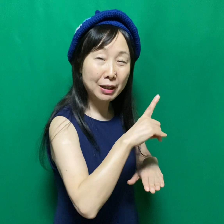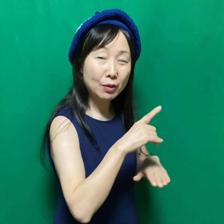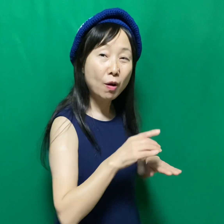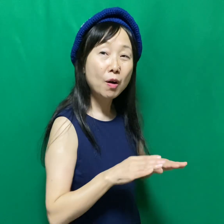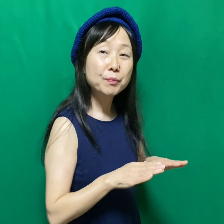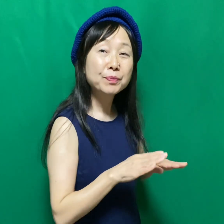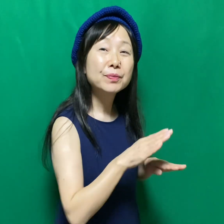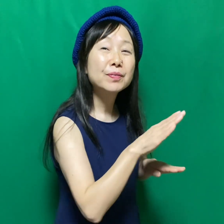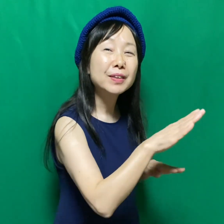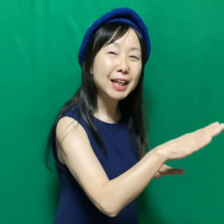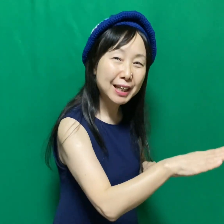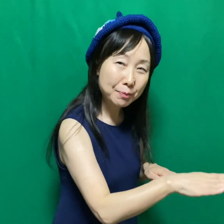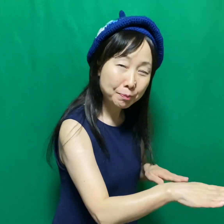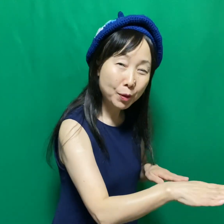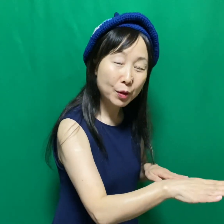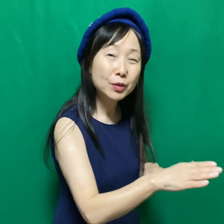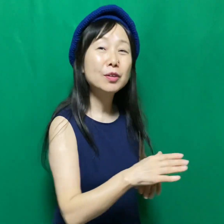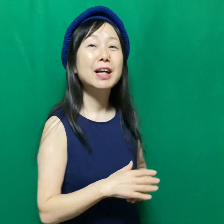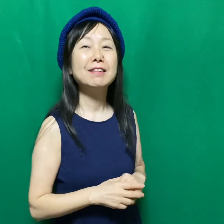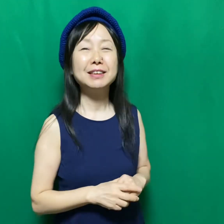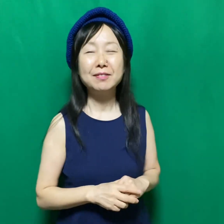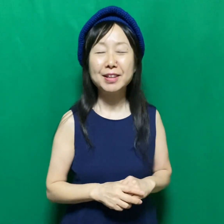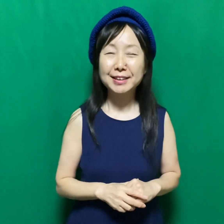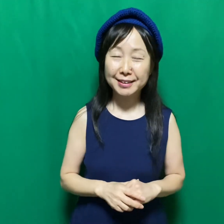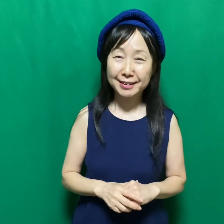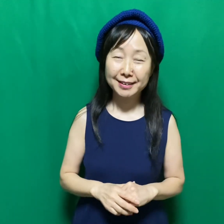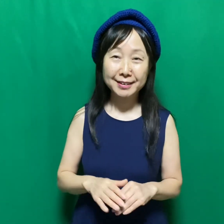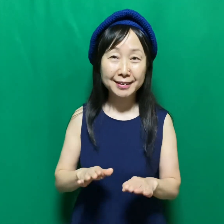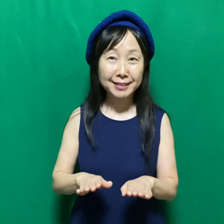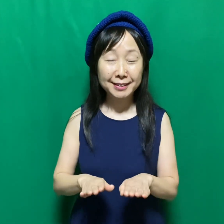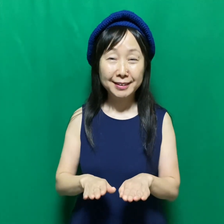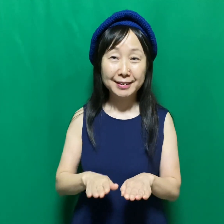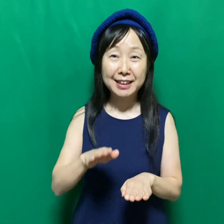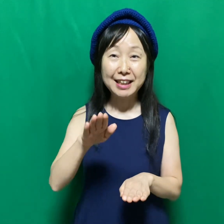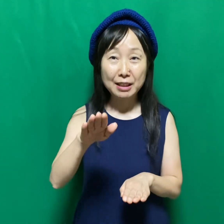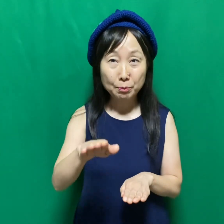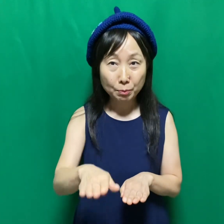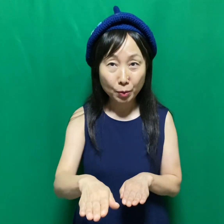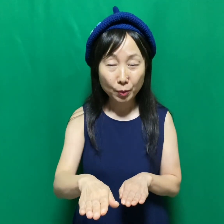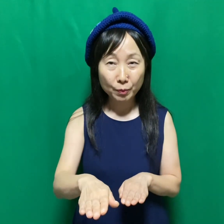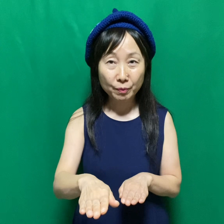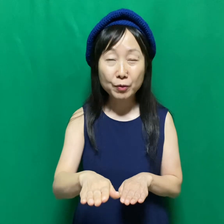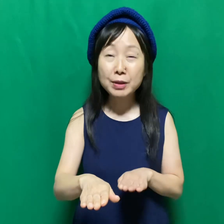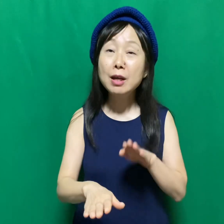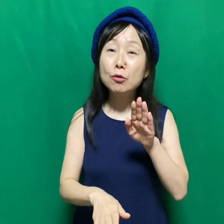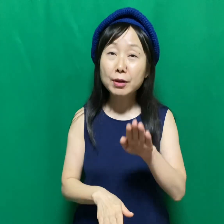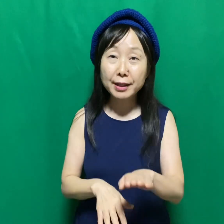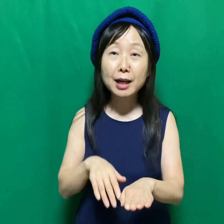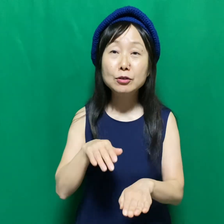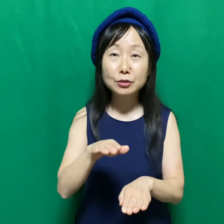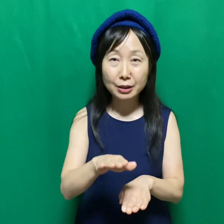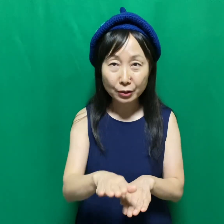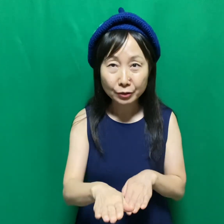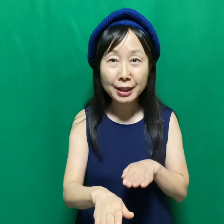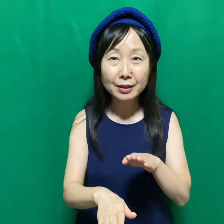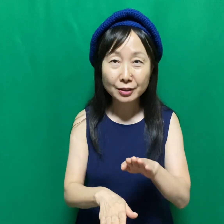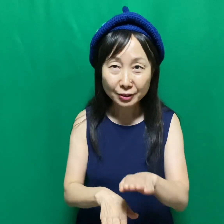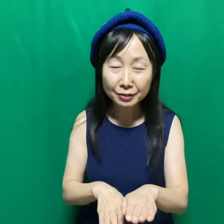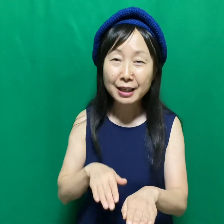の一歩と表しています。一歩ね、これで歩くっていうね手話